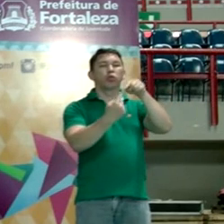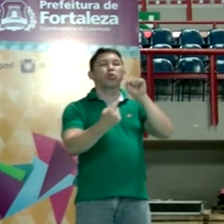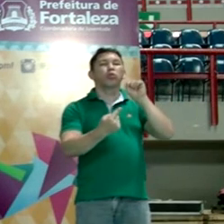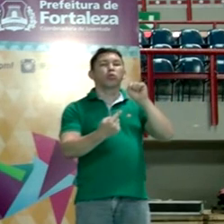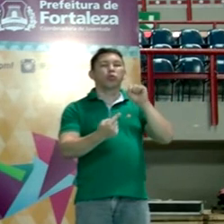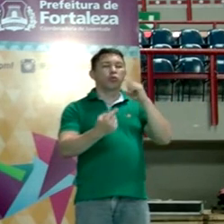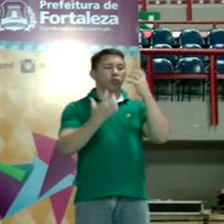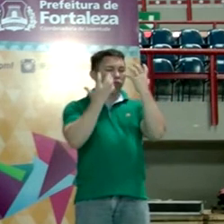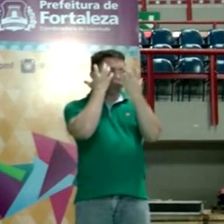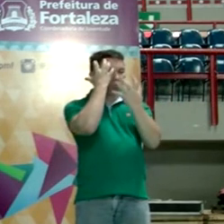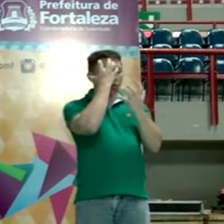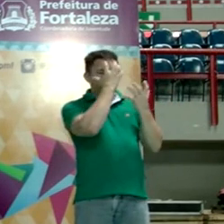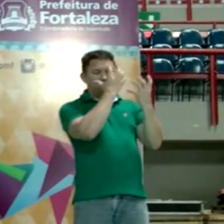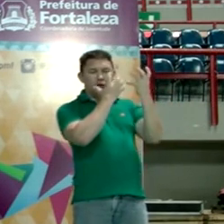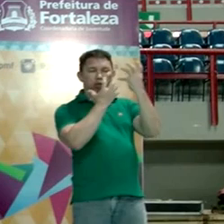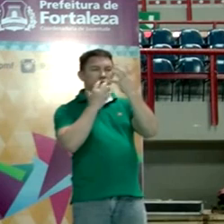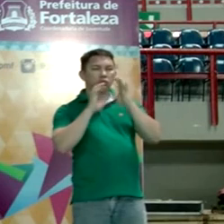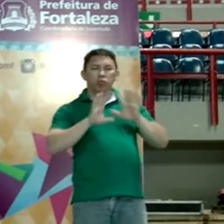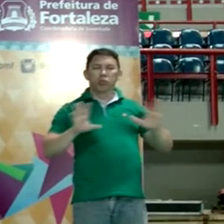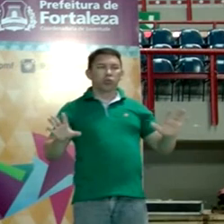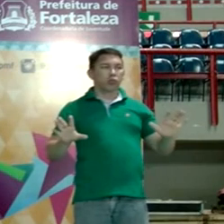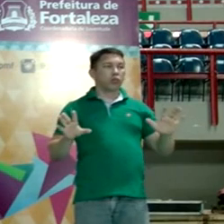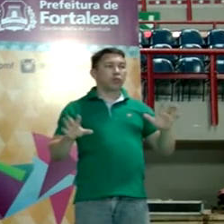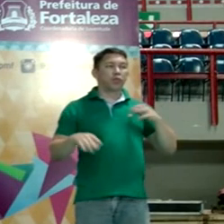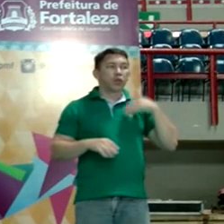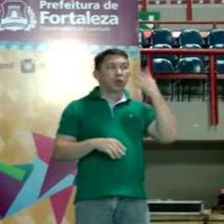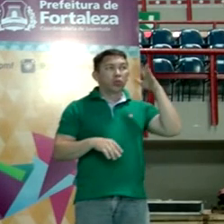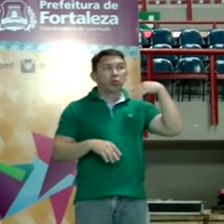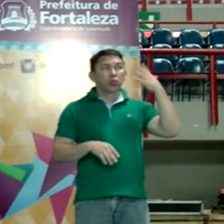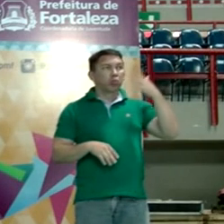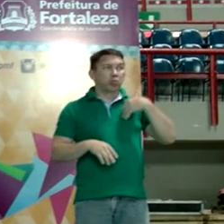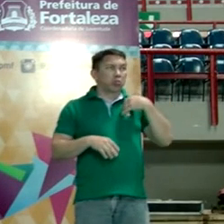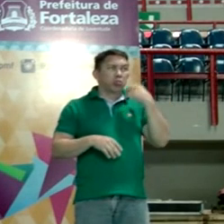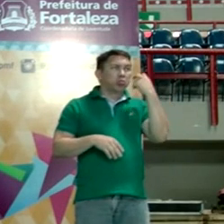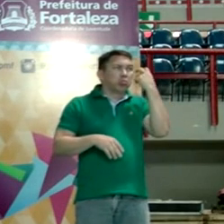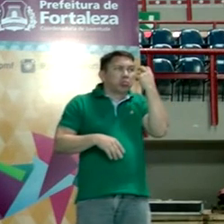de alienação. E você vai ouvir aquela música sem nenhuma